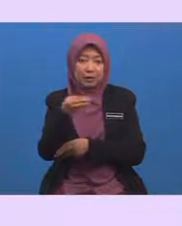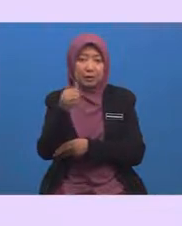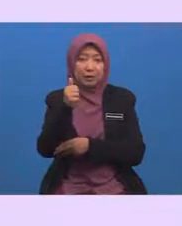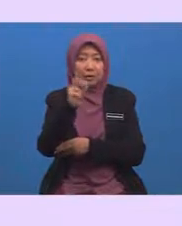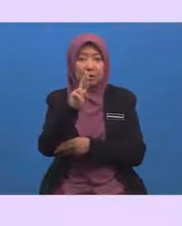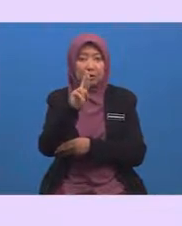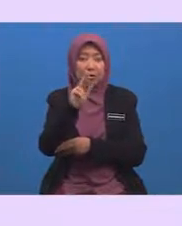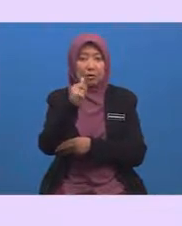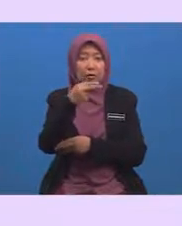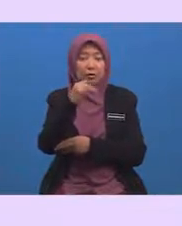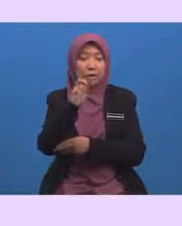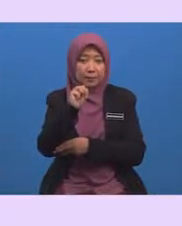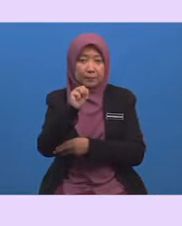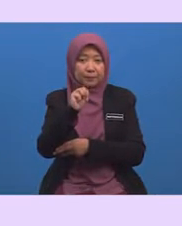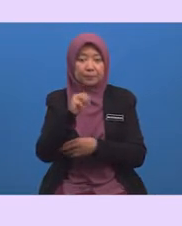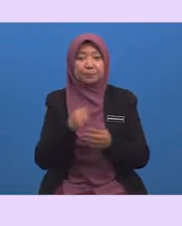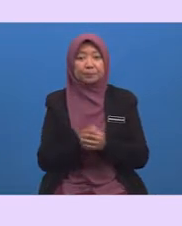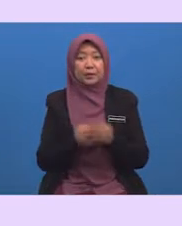bersama-sama.